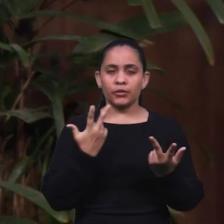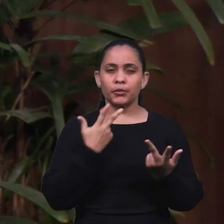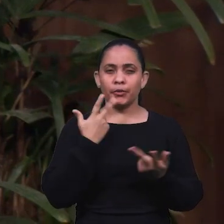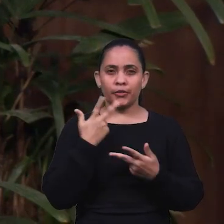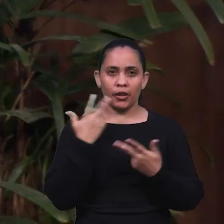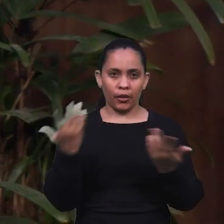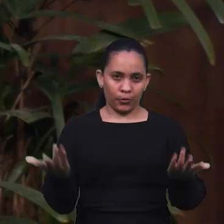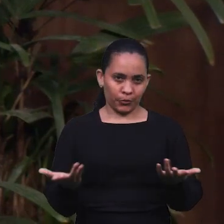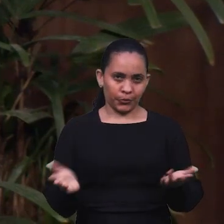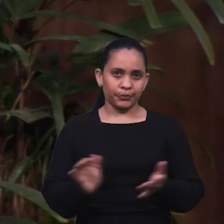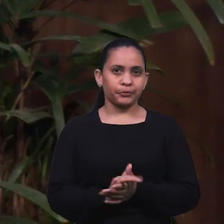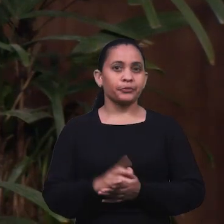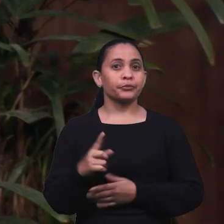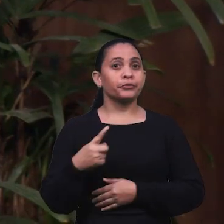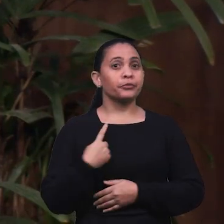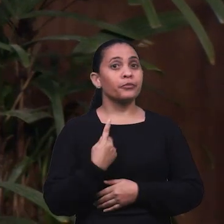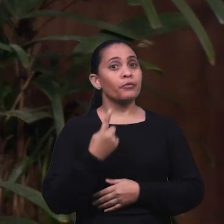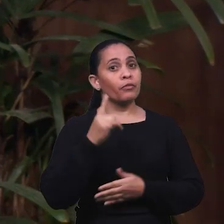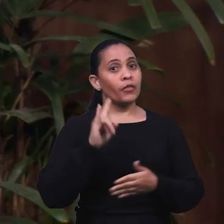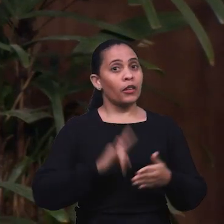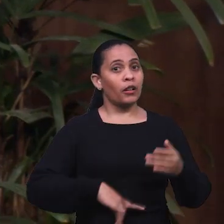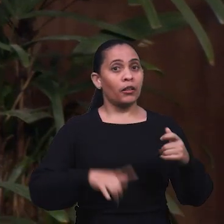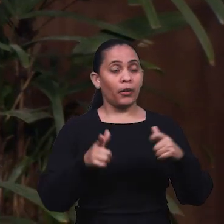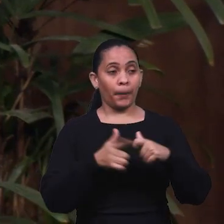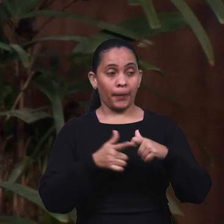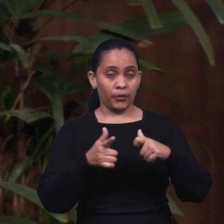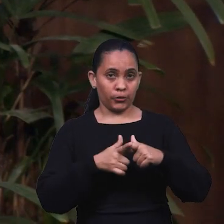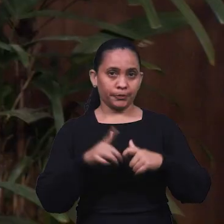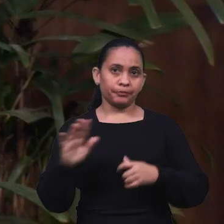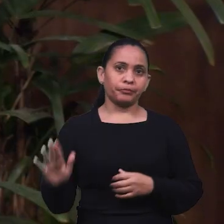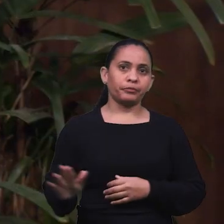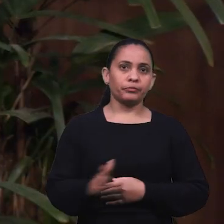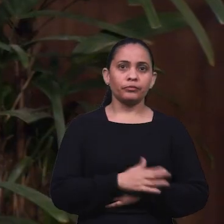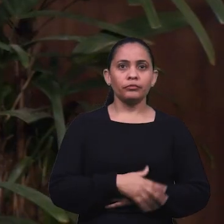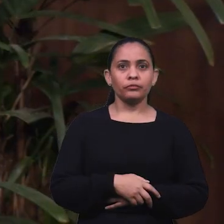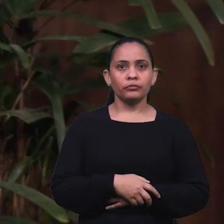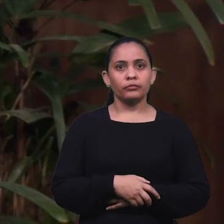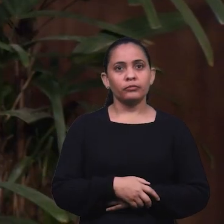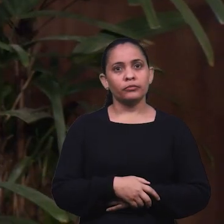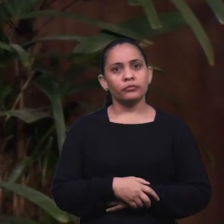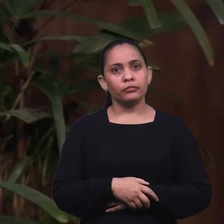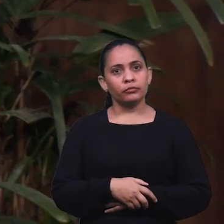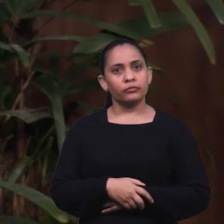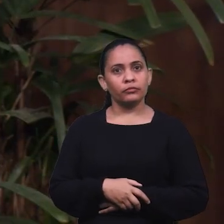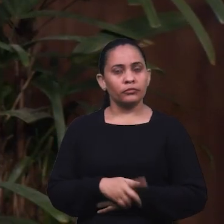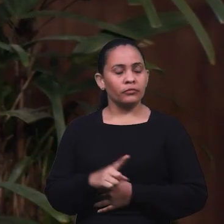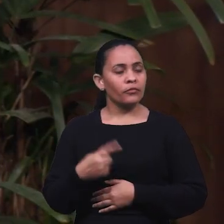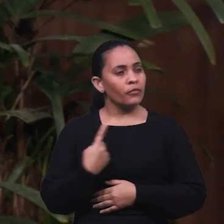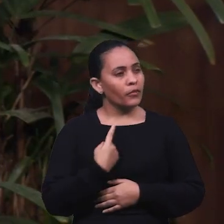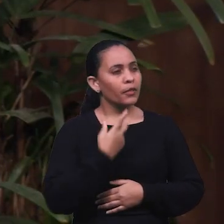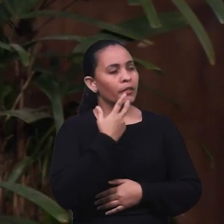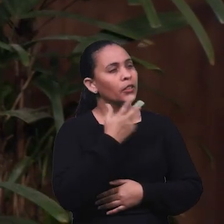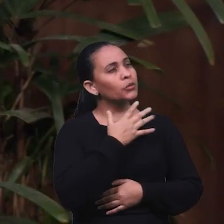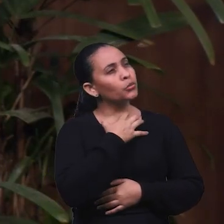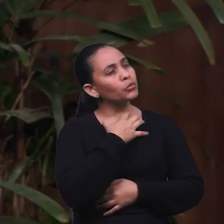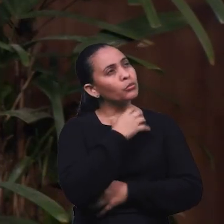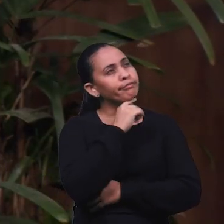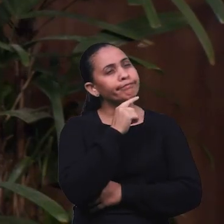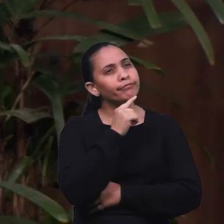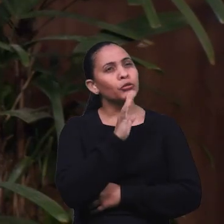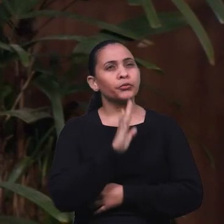falar, né. Sim, Então você estava falando do laudo, e o laudo, ele uma coisa que me surgiu de